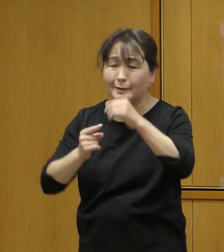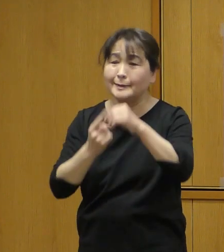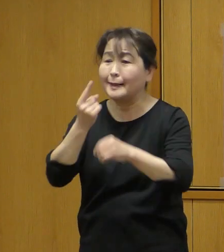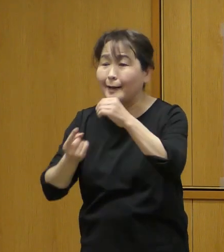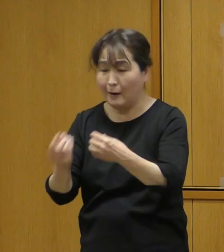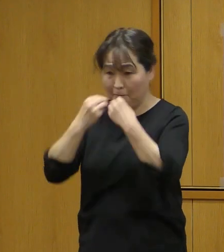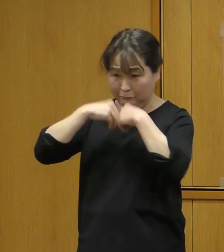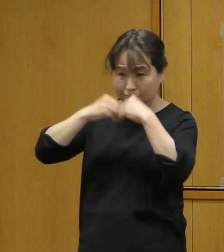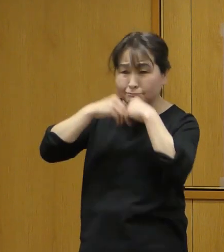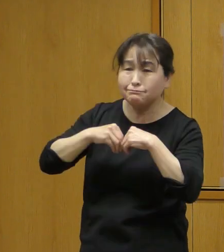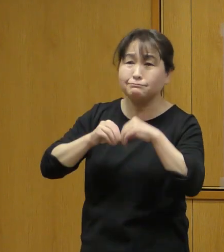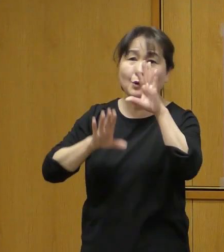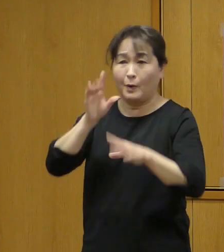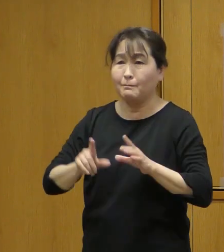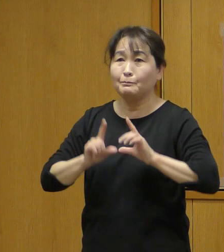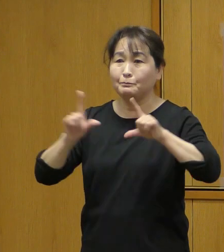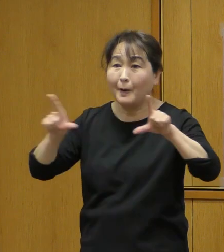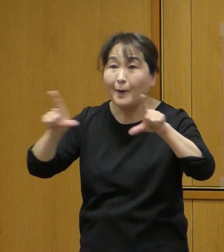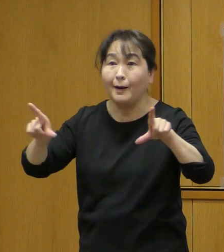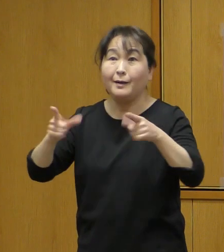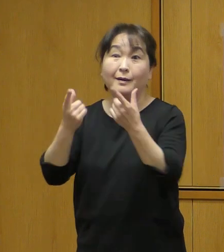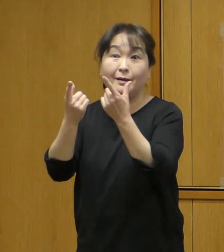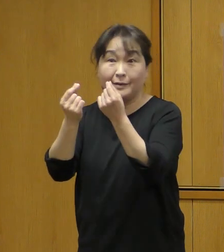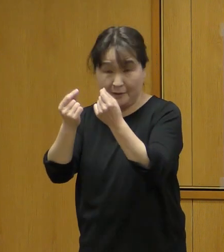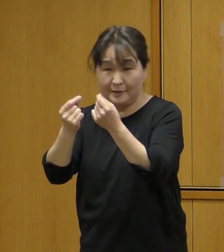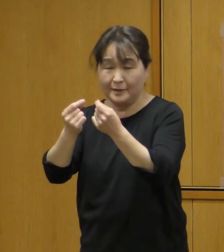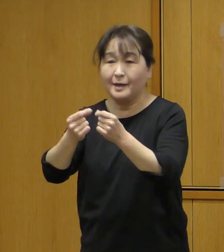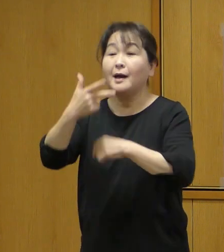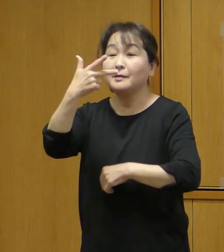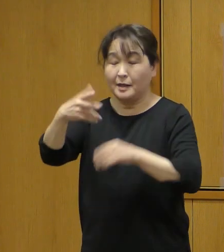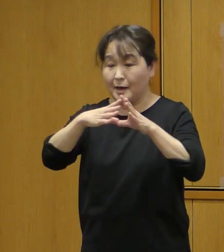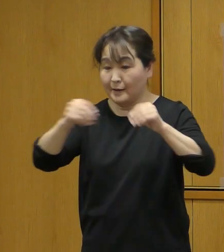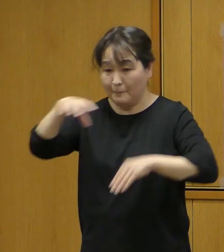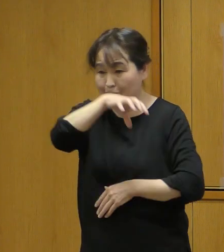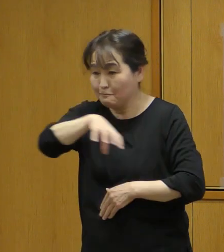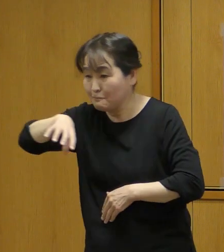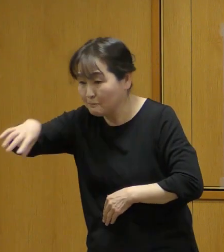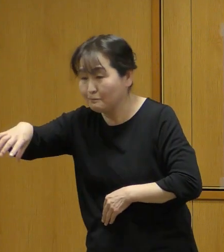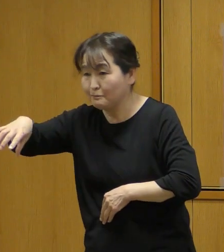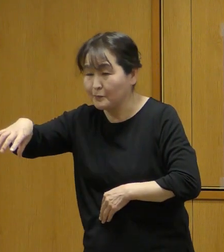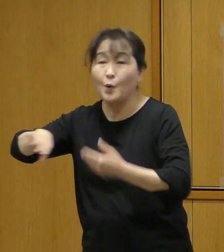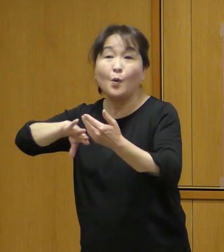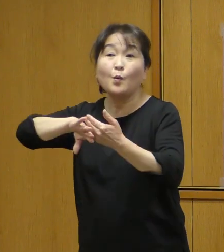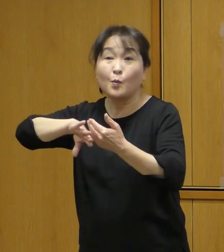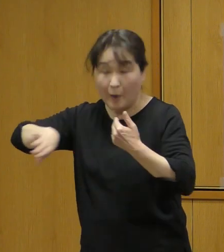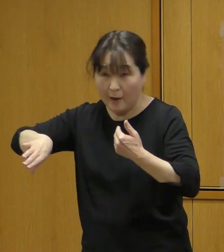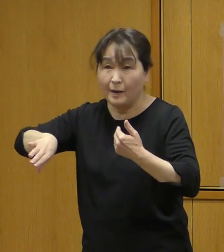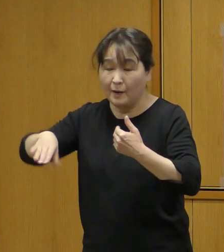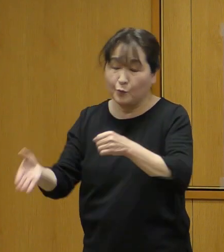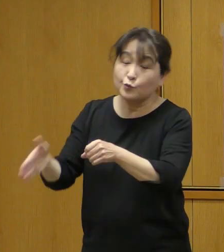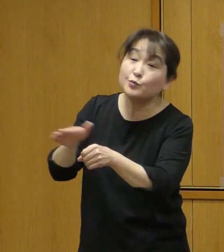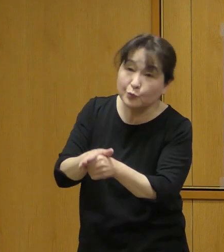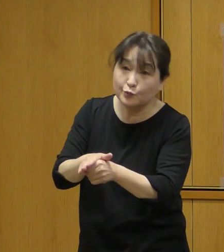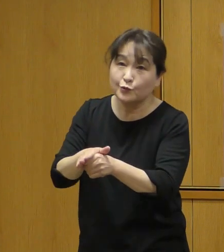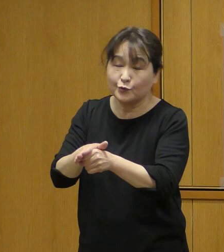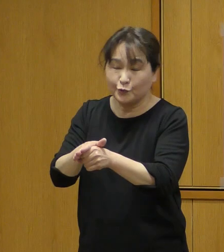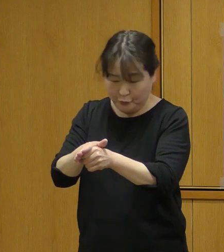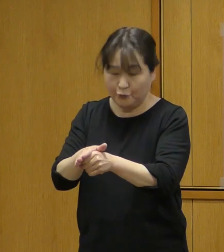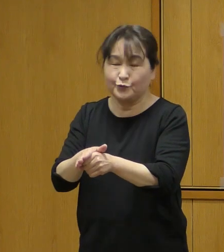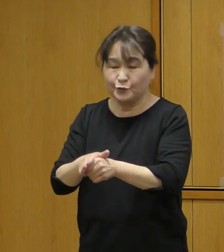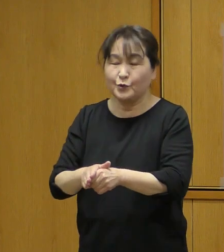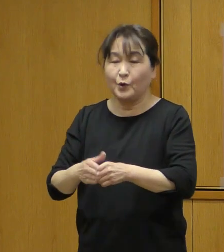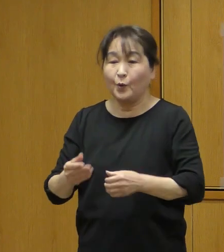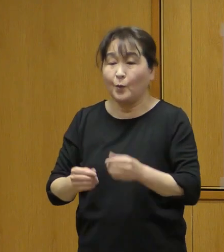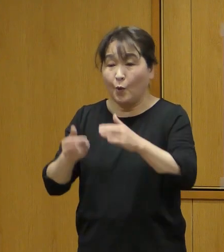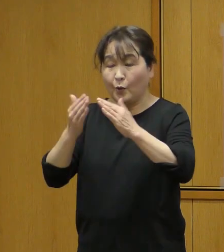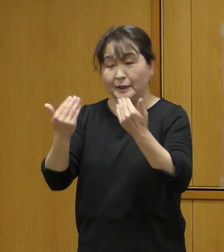から、7都府県をはじめとする県外への不要不急の外出については控え